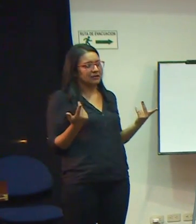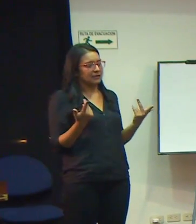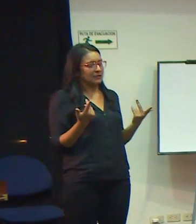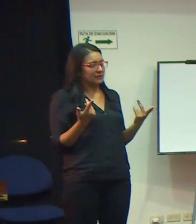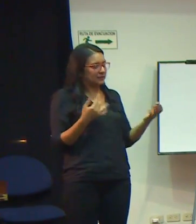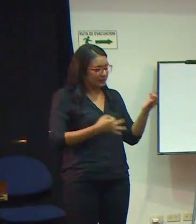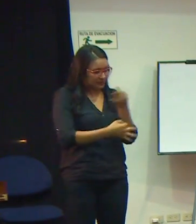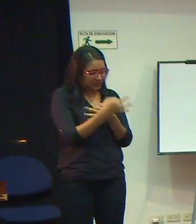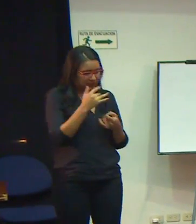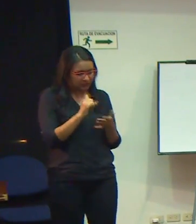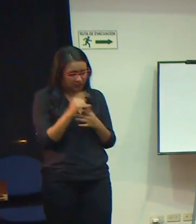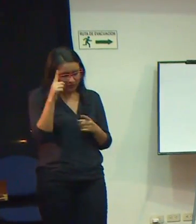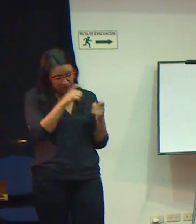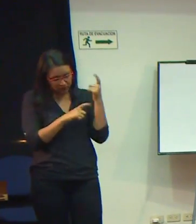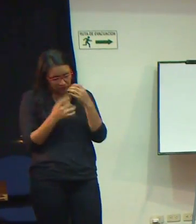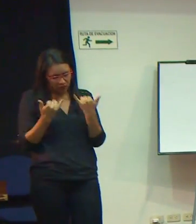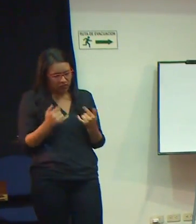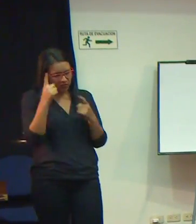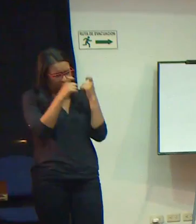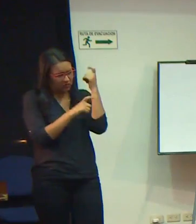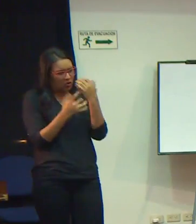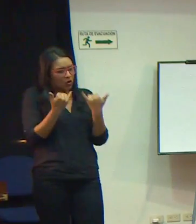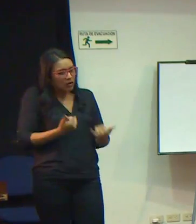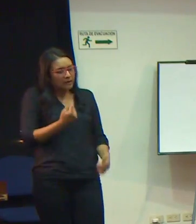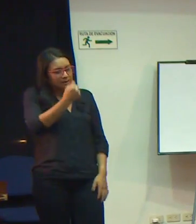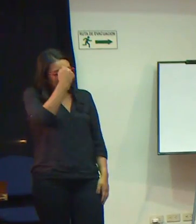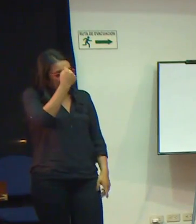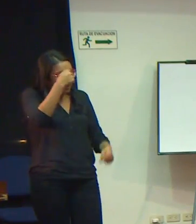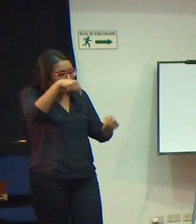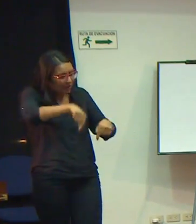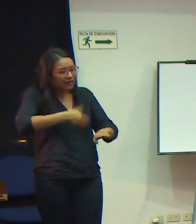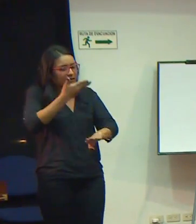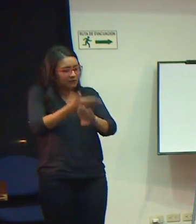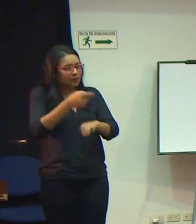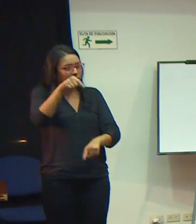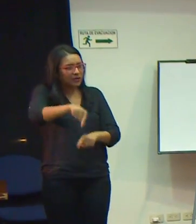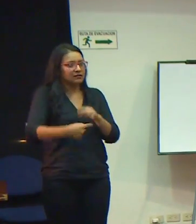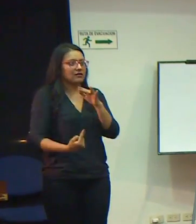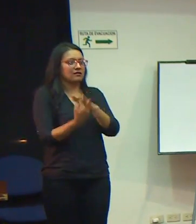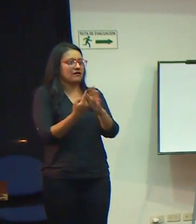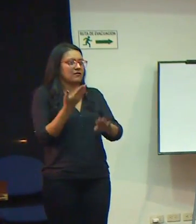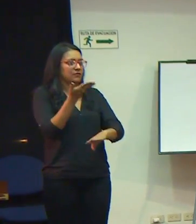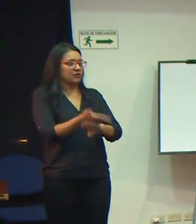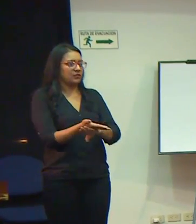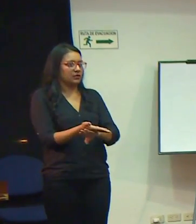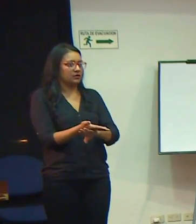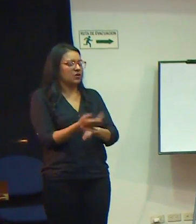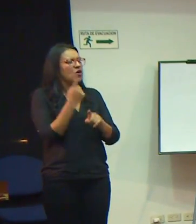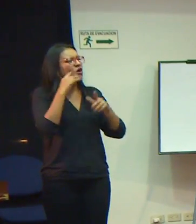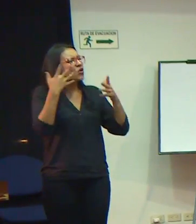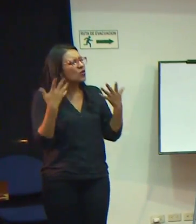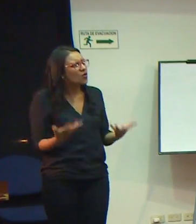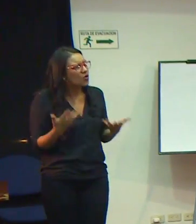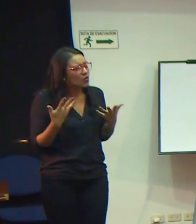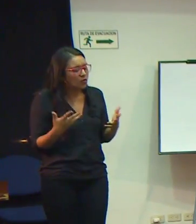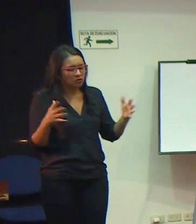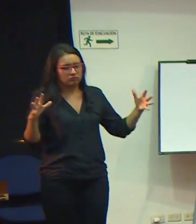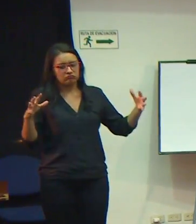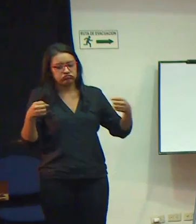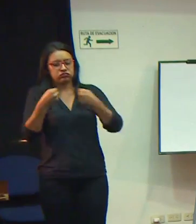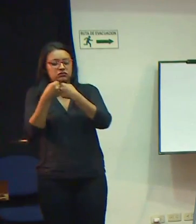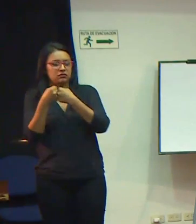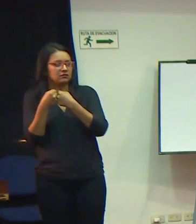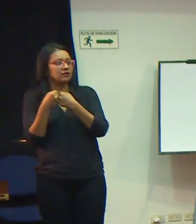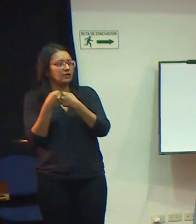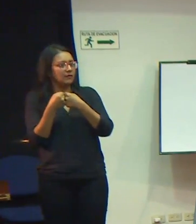partir de lo que hemos reflexionado hoy, yo pensaría que de aquí debería salir una propuesta de cómo movilizarnos para